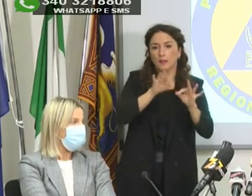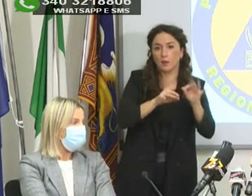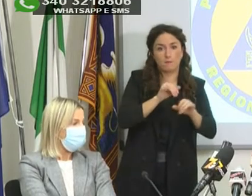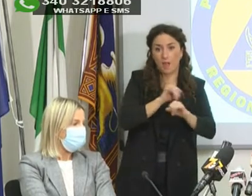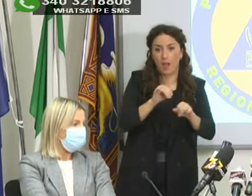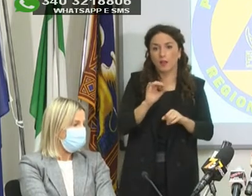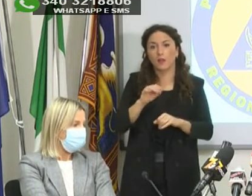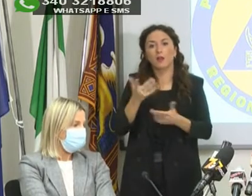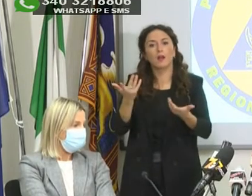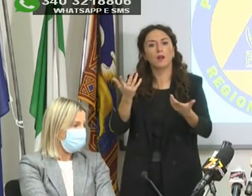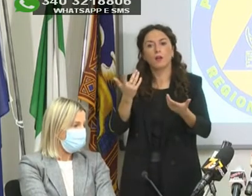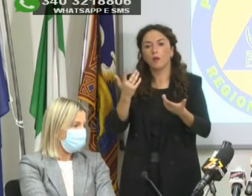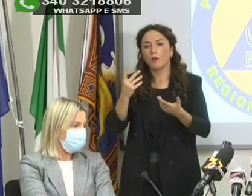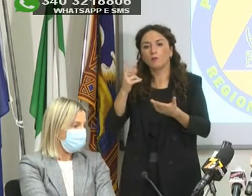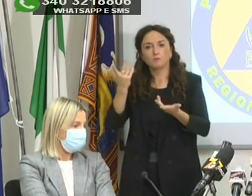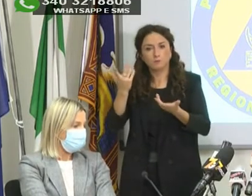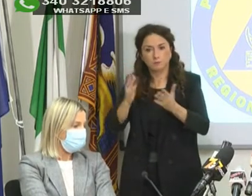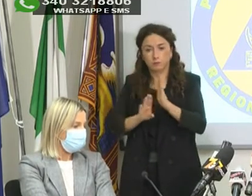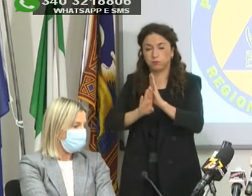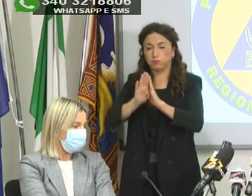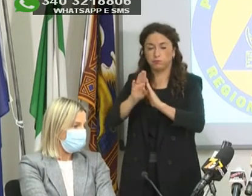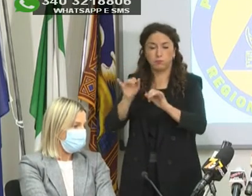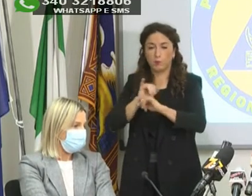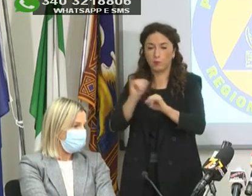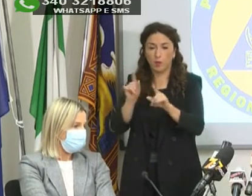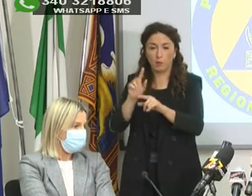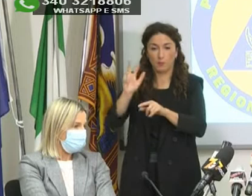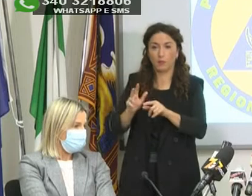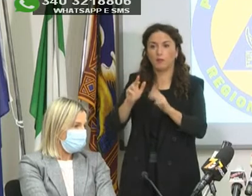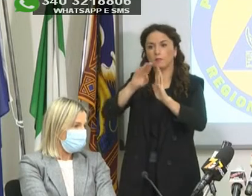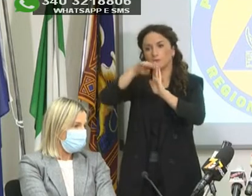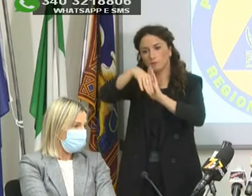2.400 ricoverati come a marzo, si appiattirà magari prima.